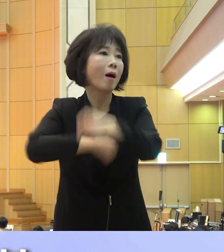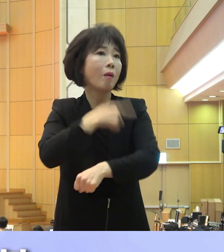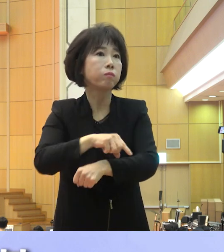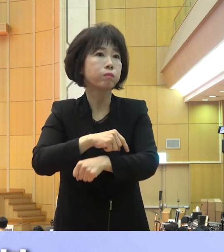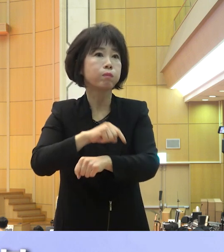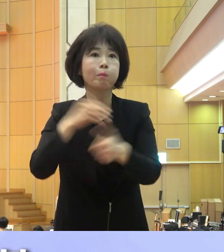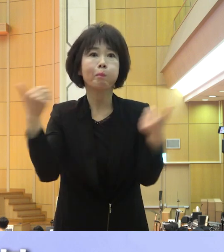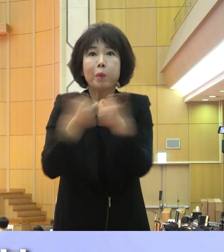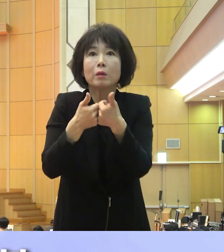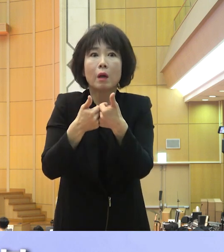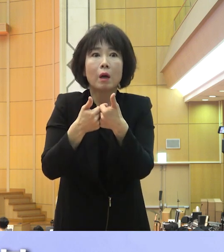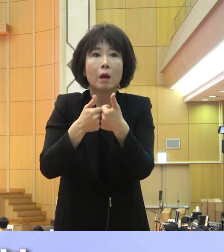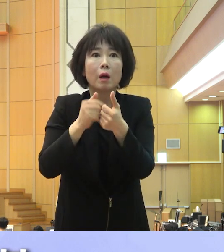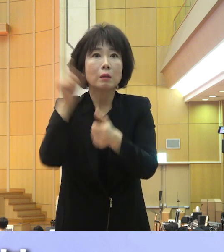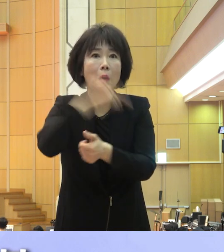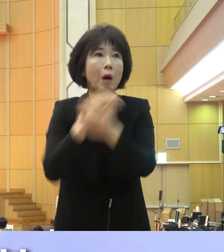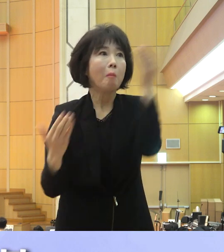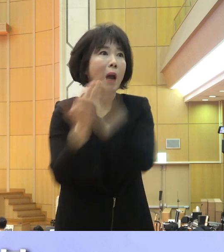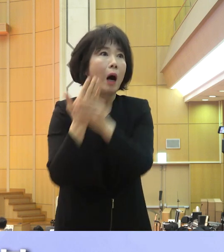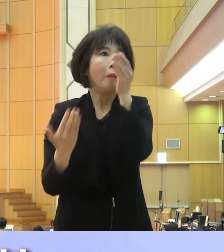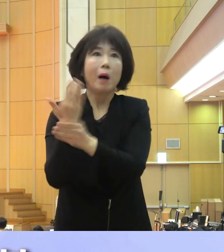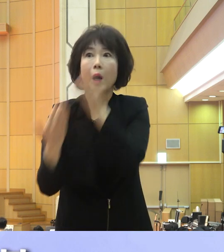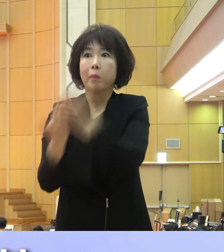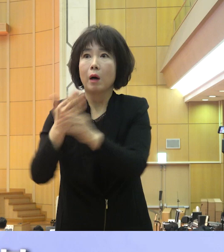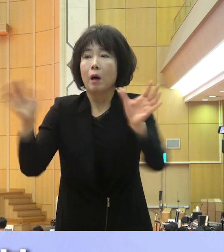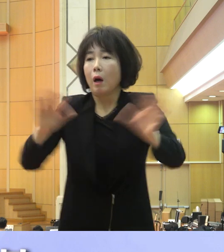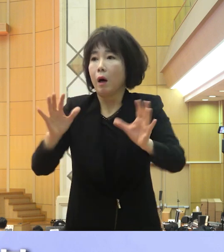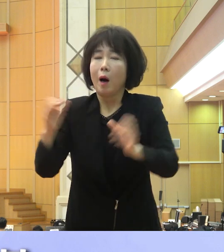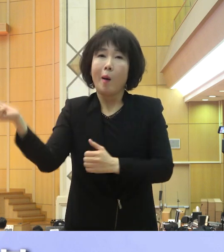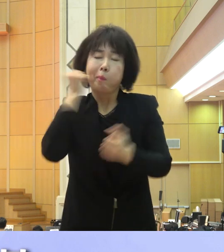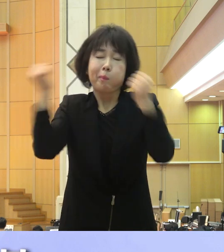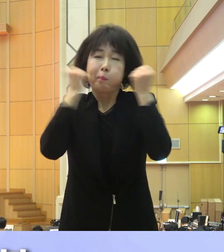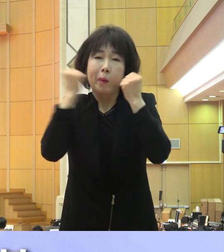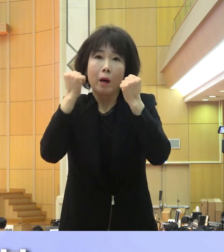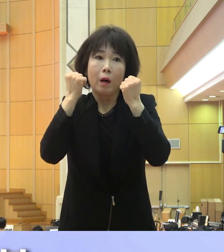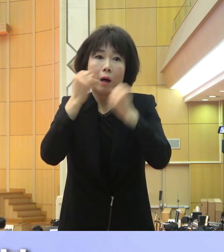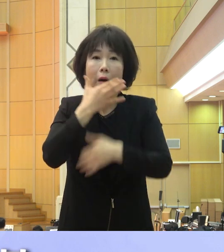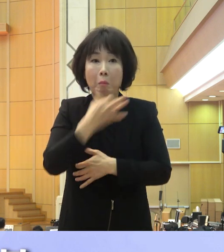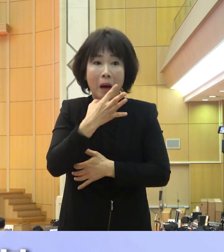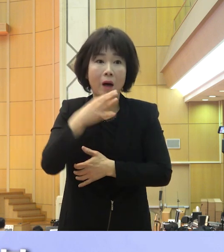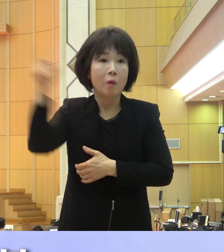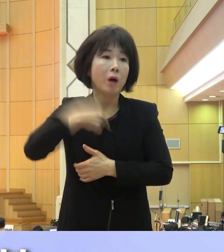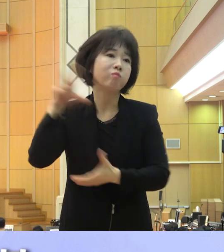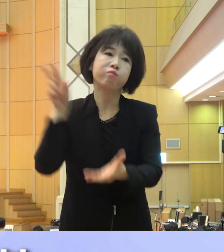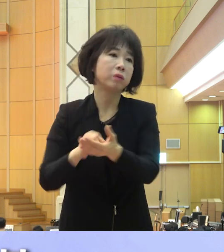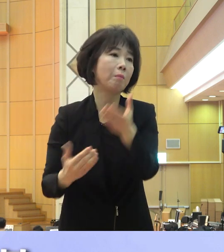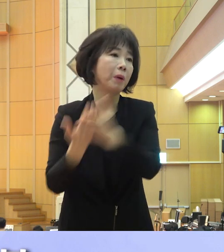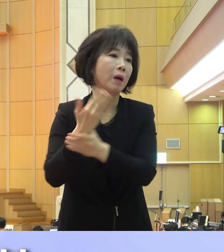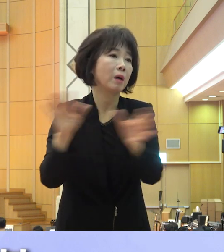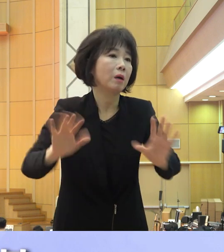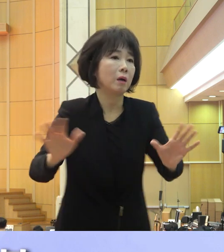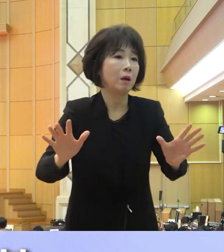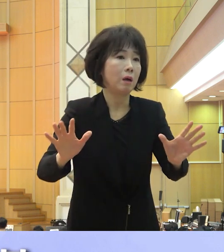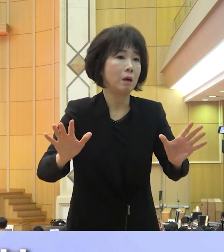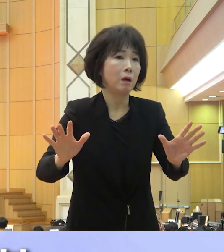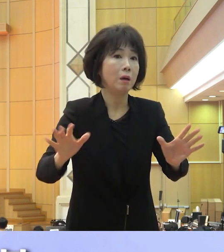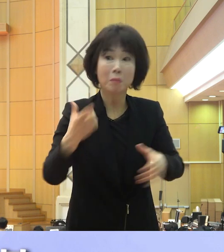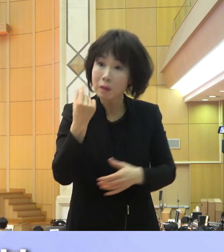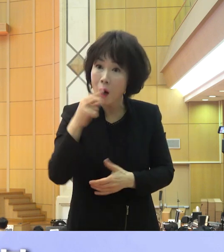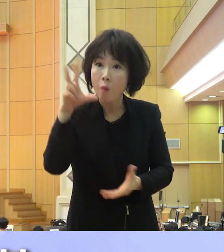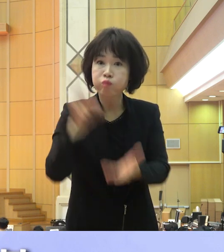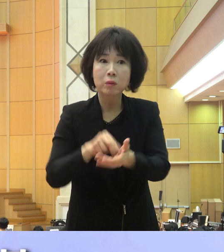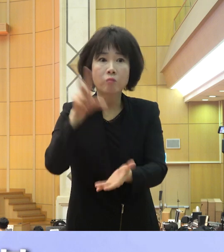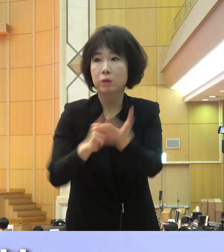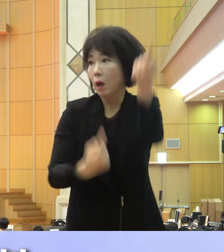원치도 않는 일들이 자꾸만 생겨서 우리의 삶을 불행하게 만드는 게 문제인 것입니다. 근데 자꾸만